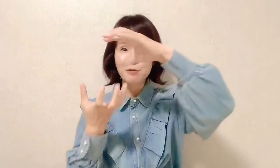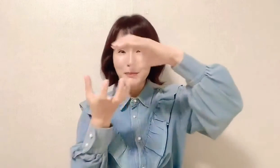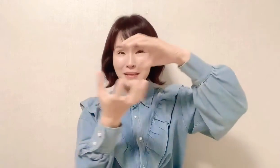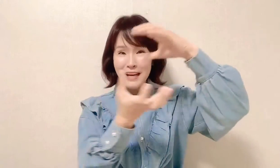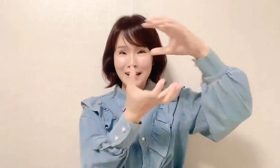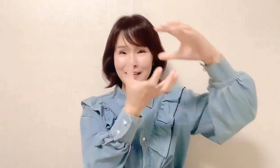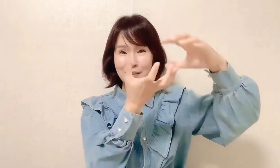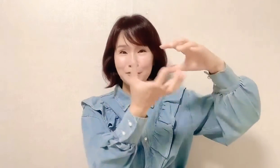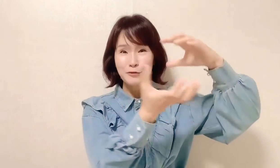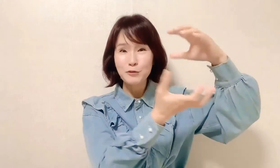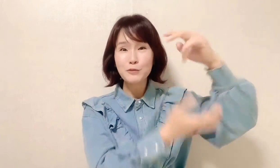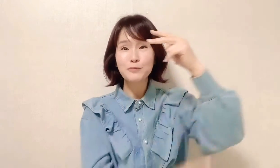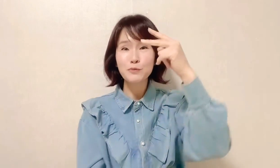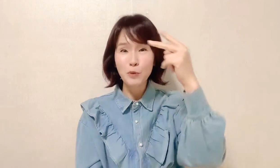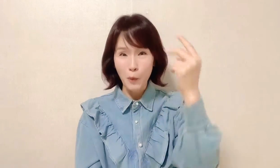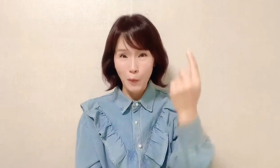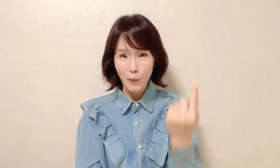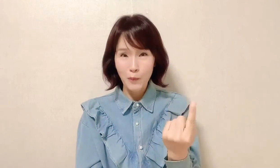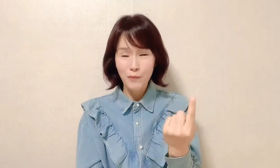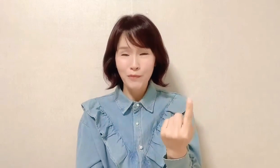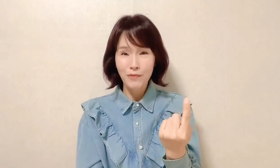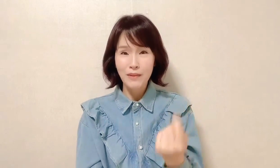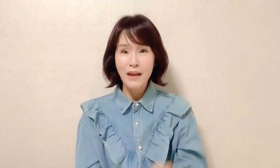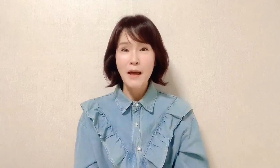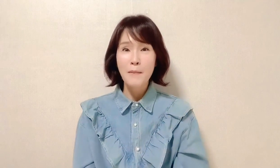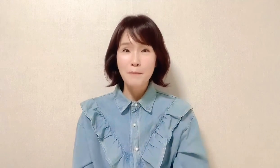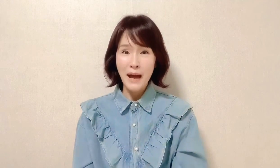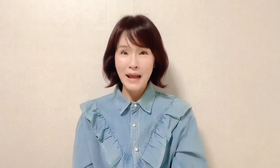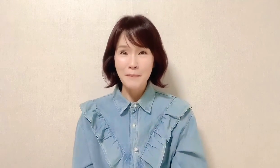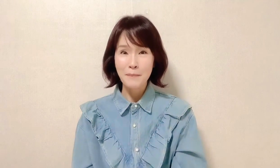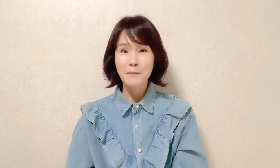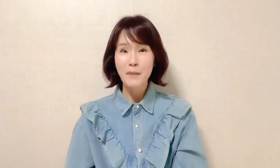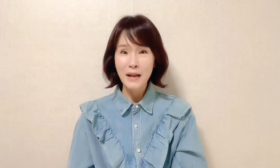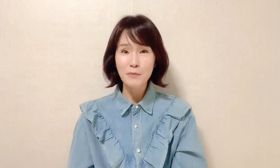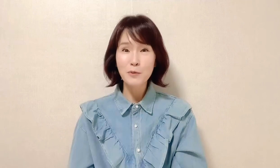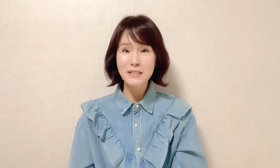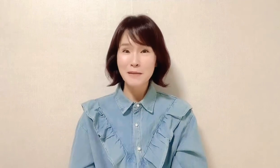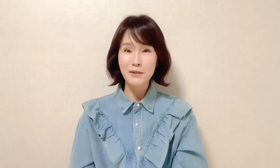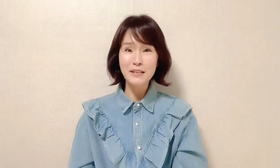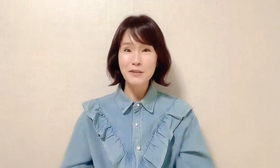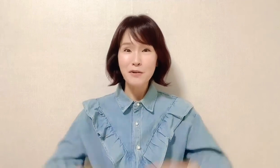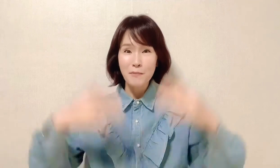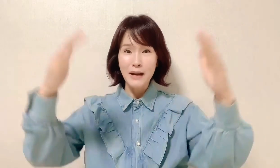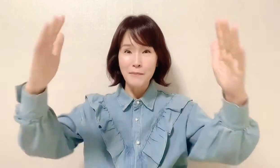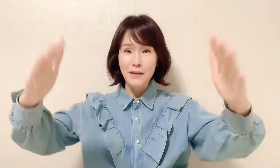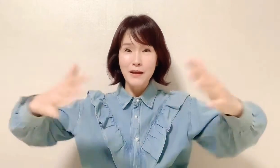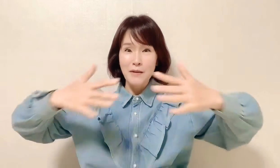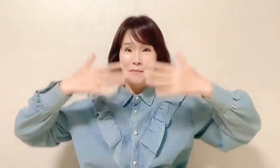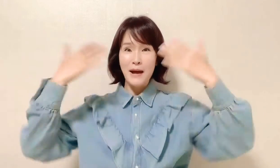구름입니다. 구름도. 바람. 바람도 지난번 했죠? 바람. 바람.